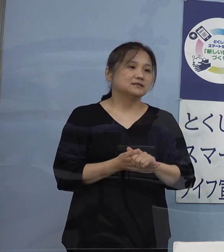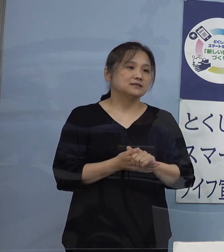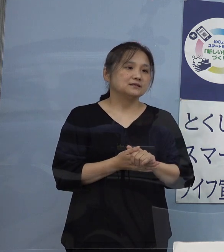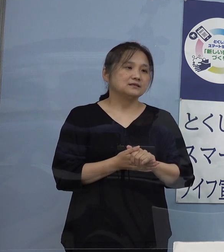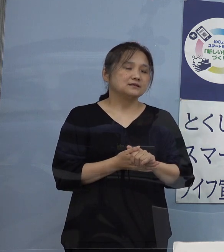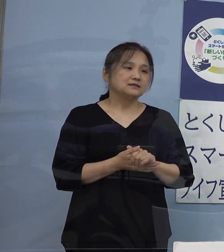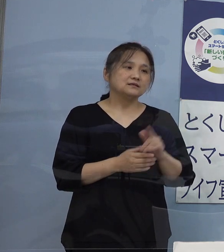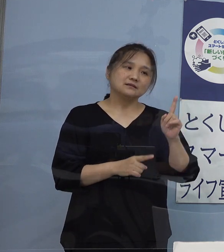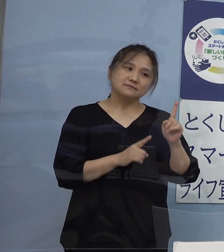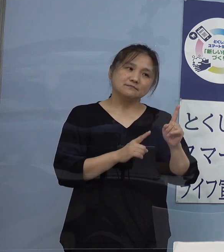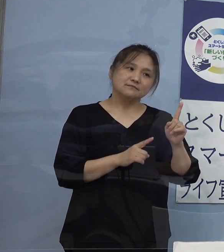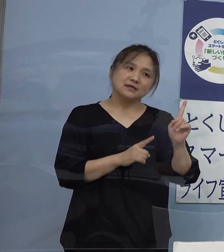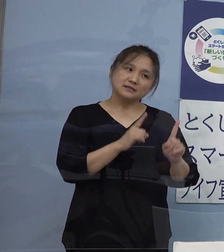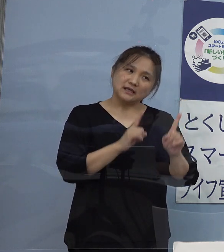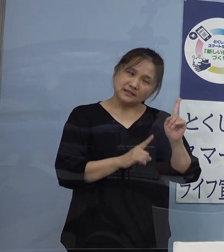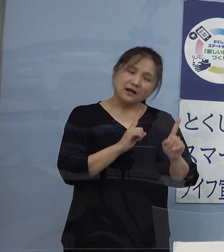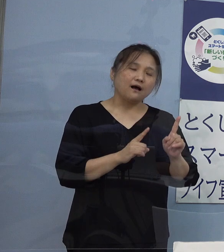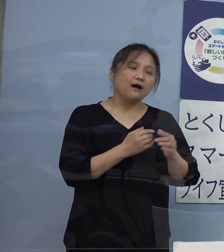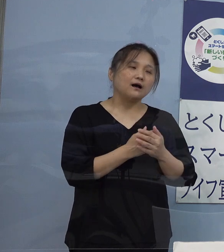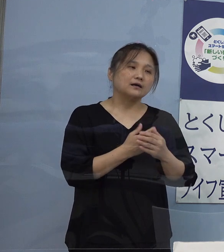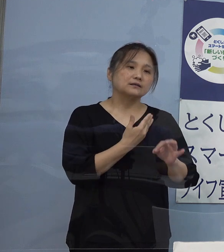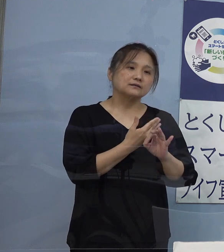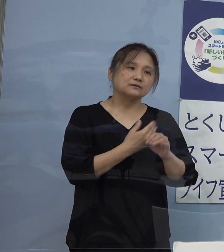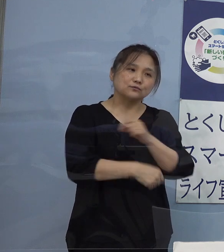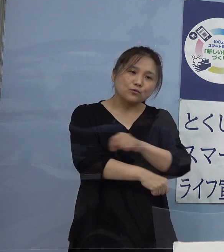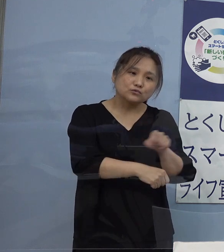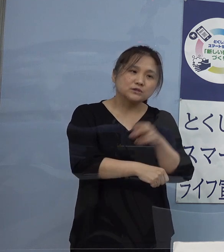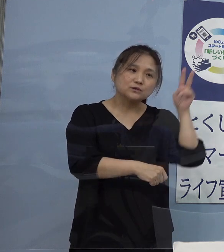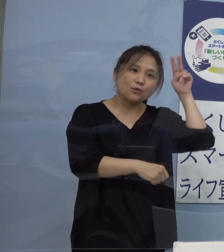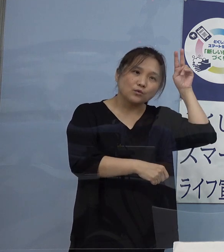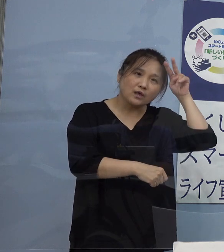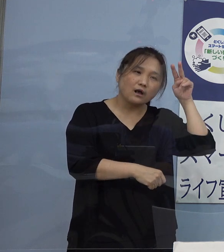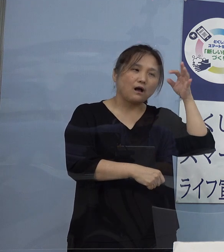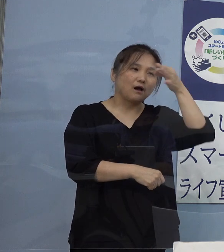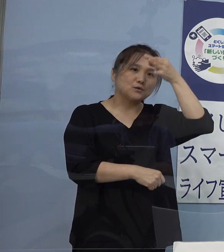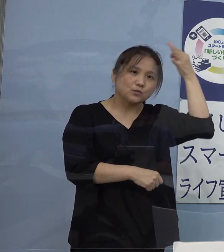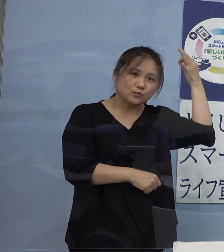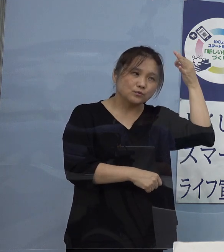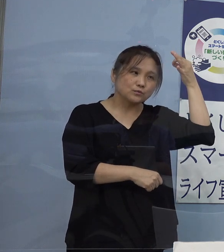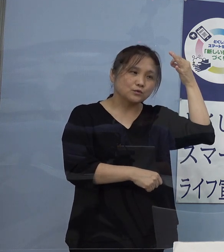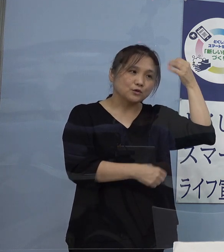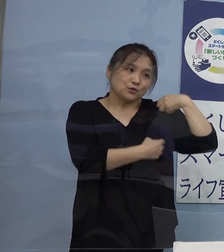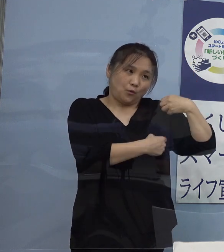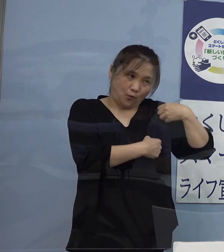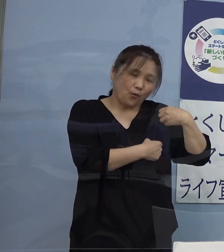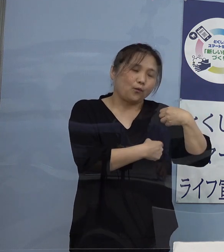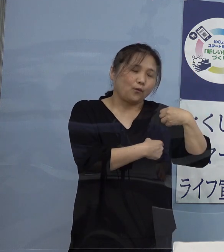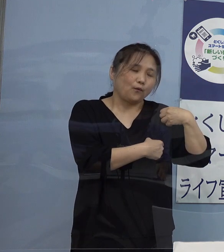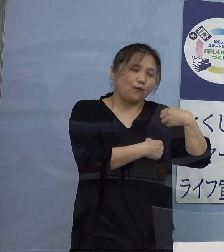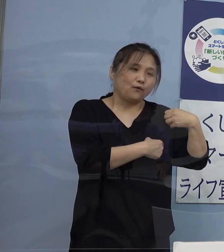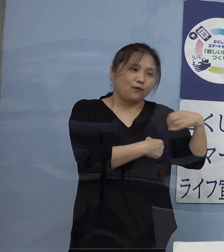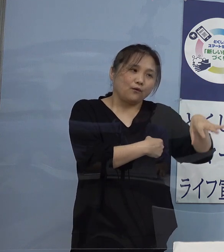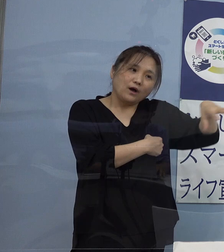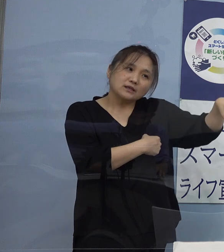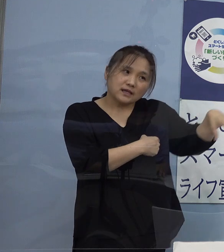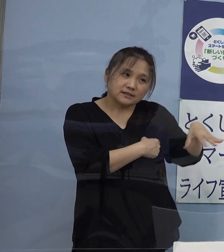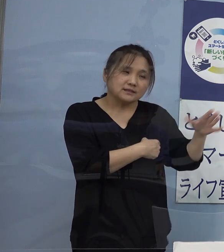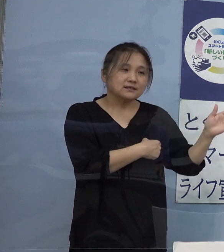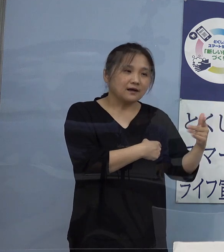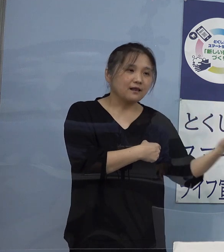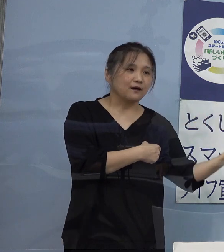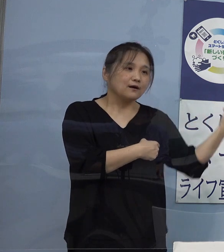かの形で、特に大阪あるいは兵庫、 こうしたところから来られ